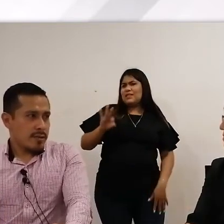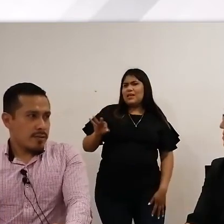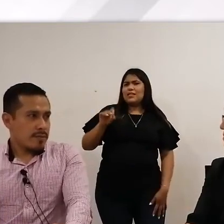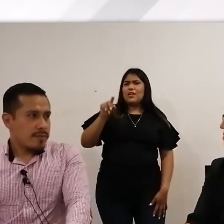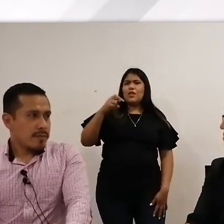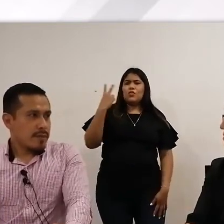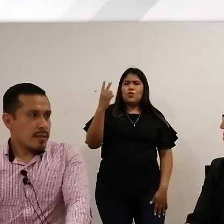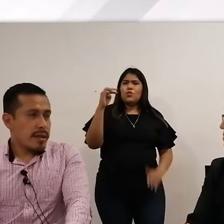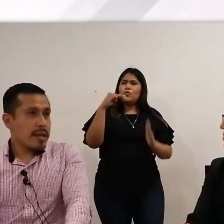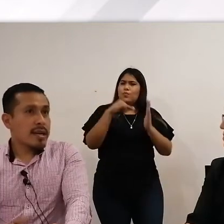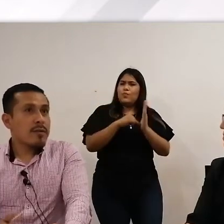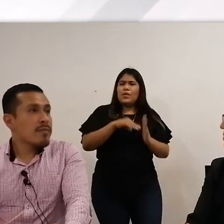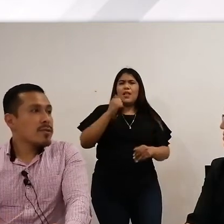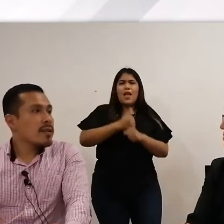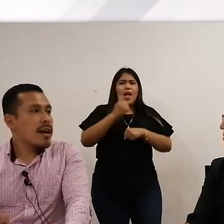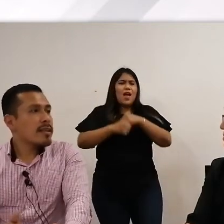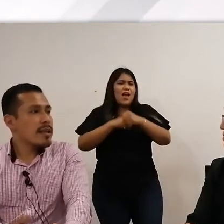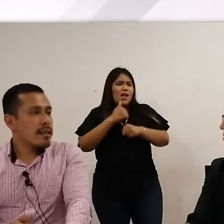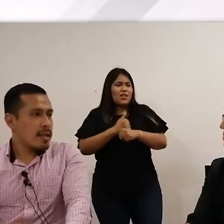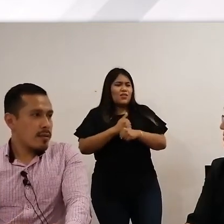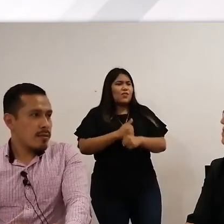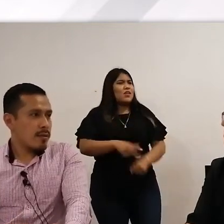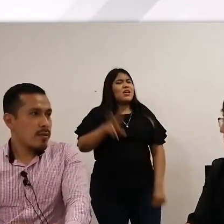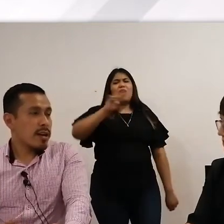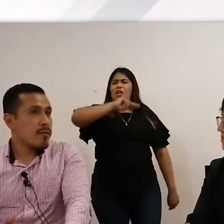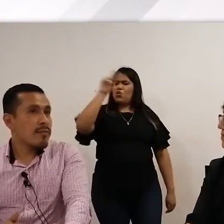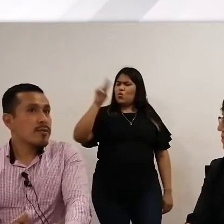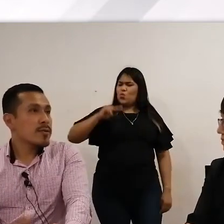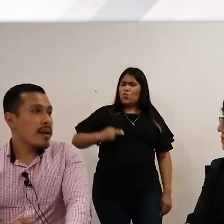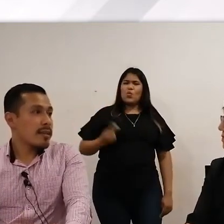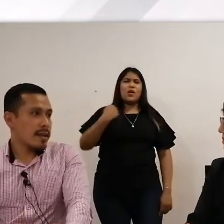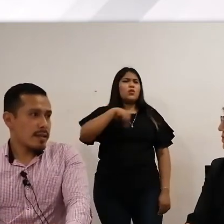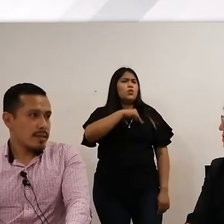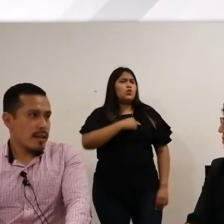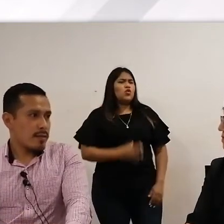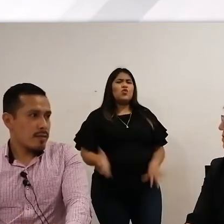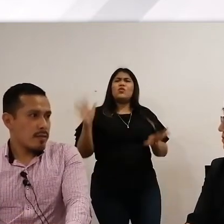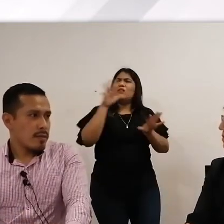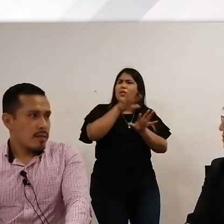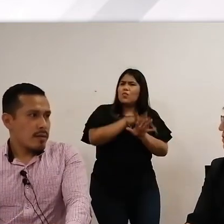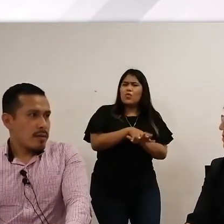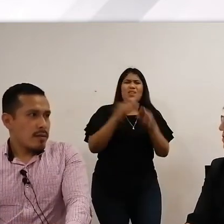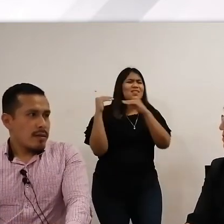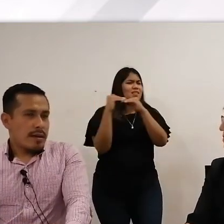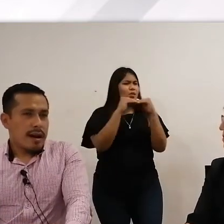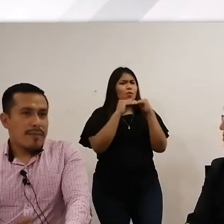2021 años y que no hemos atendido o que no hemos aterrizado.